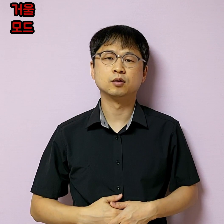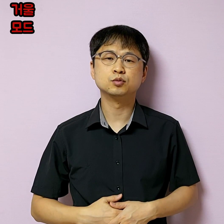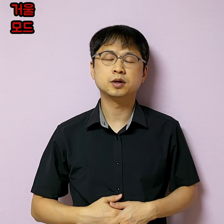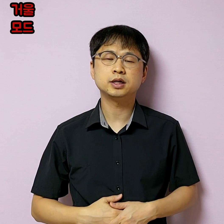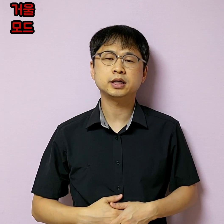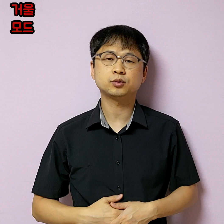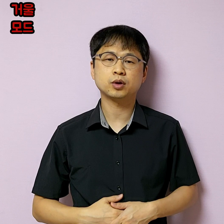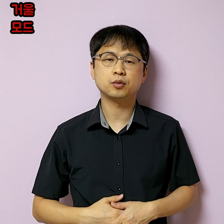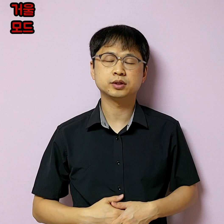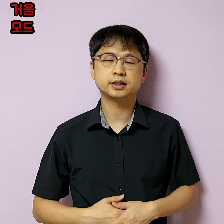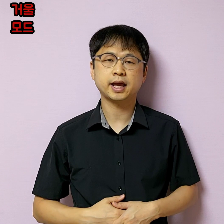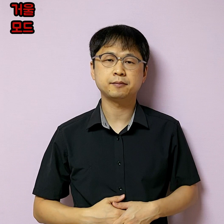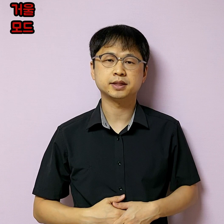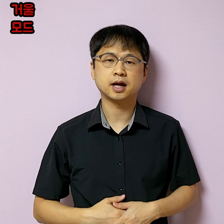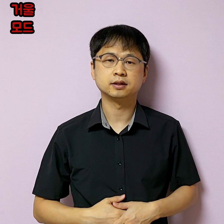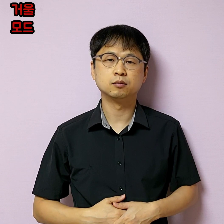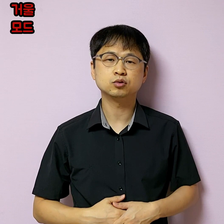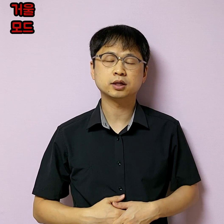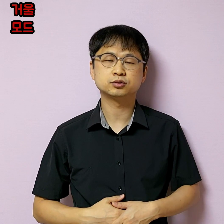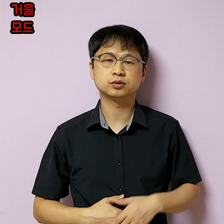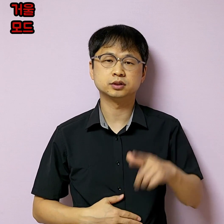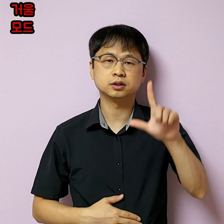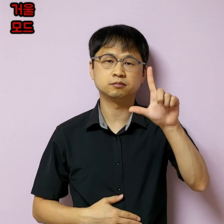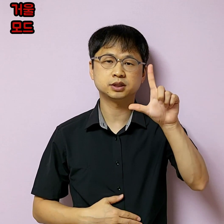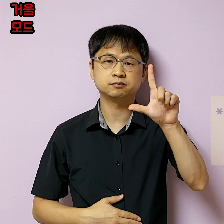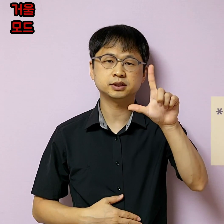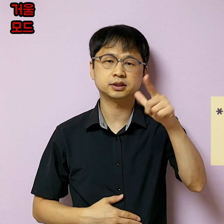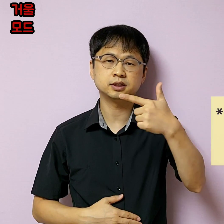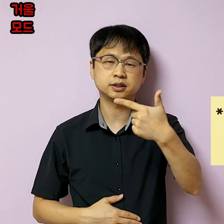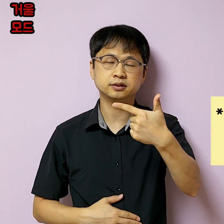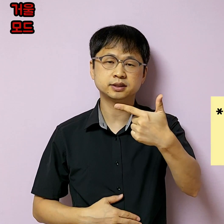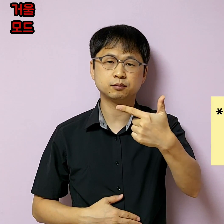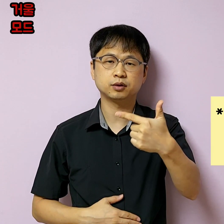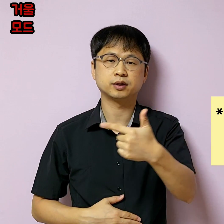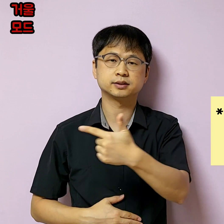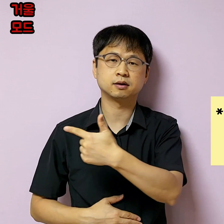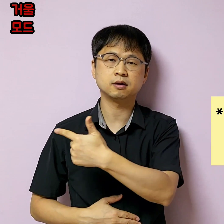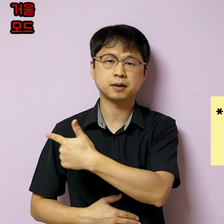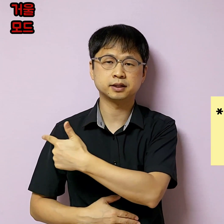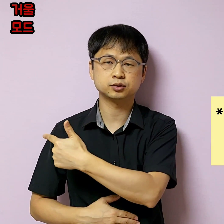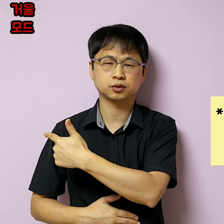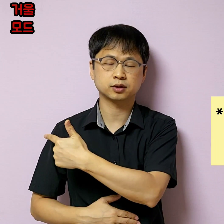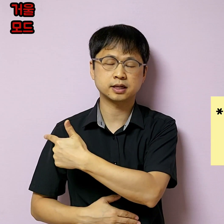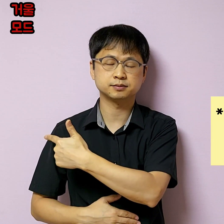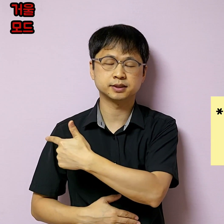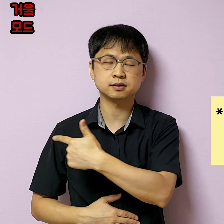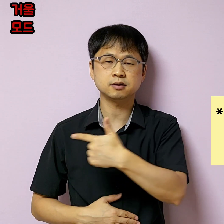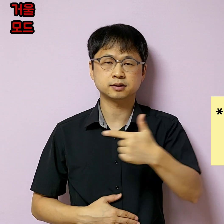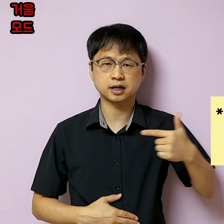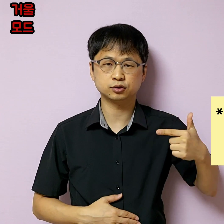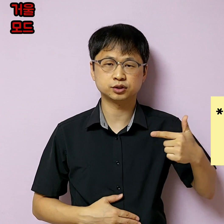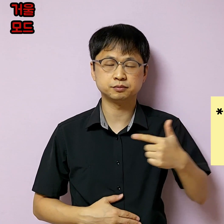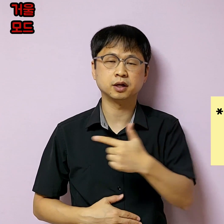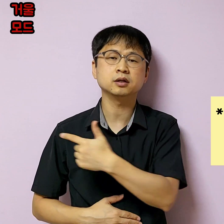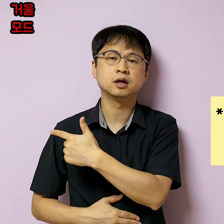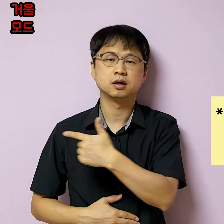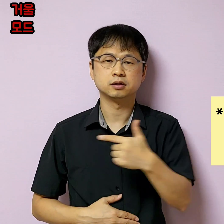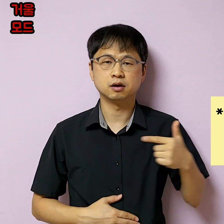너무 멀리 돌아온 듯해입니다. 너무라는 수어는 엄지검지를 니은자 모양으로 해서 반대쪽 가슴에서 당겨주시면